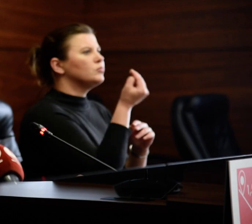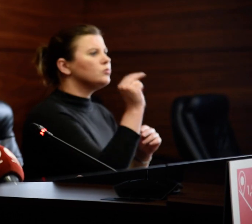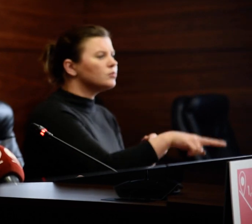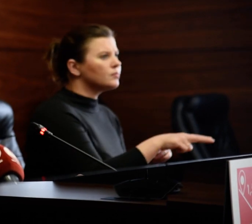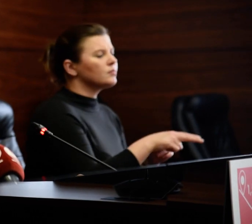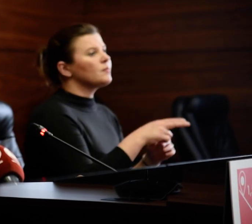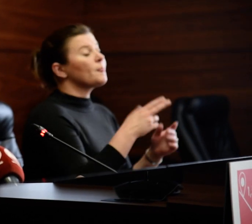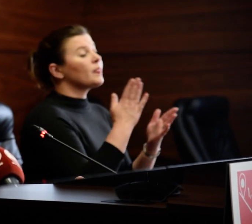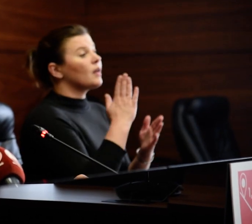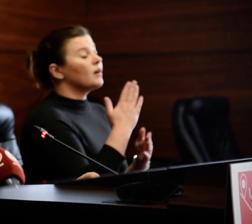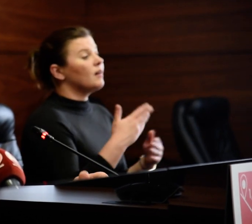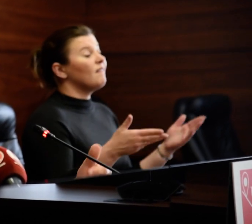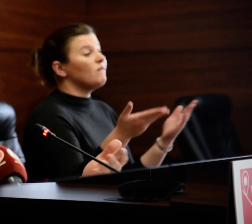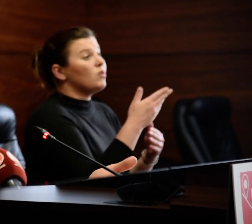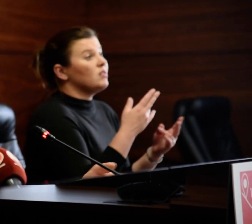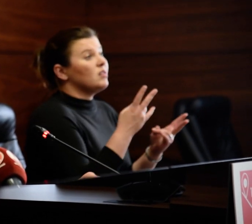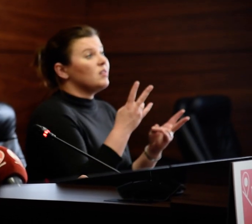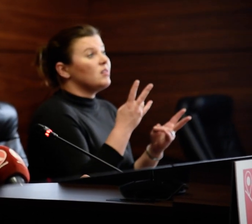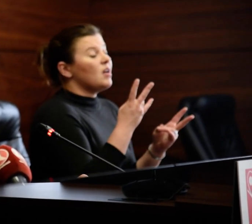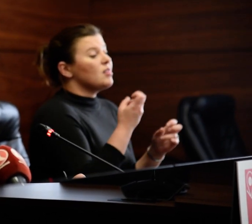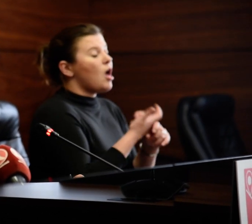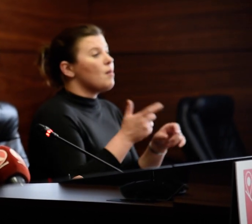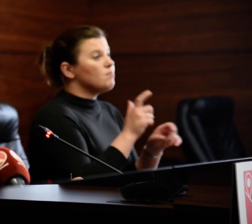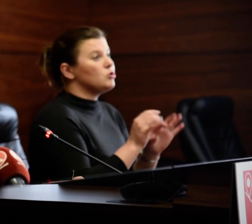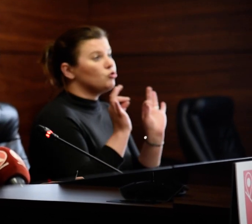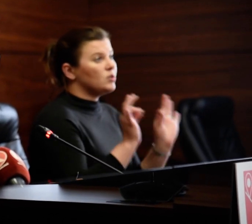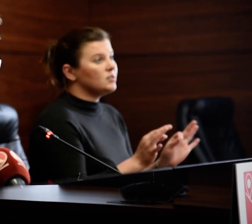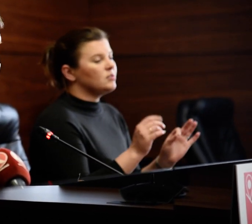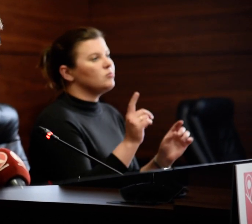вони, найбільш доцільно, щоб вони розміщувалися на базі цих центрів.